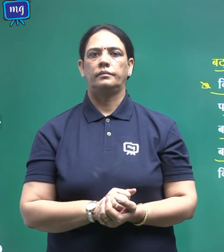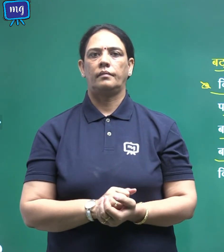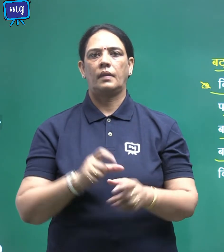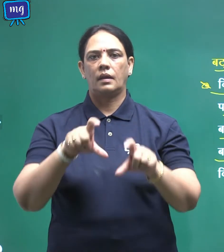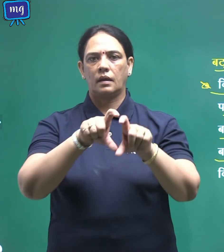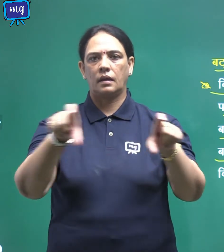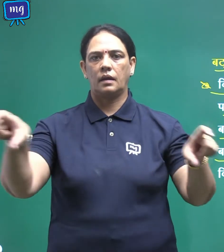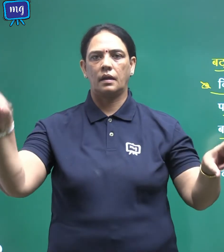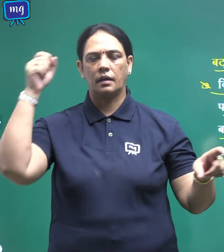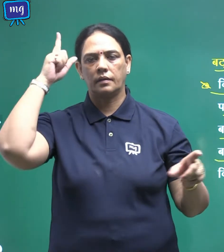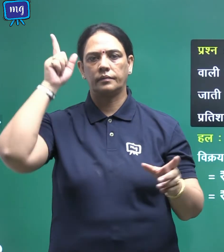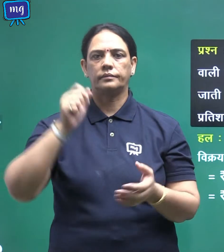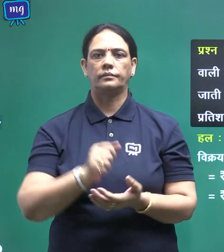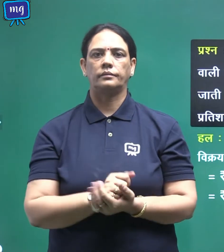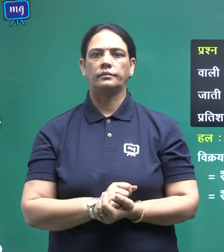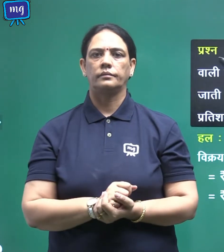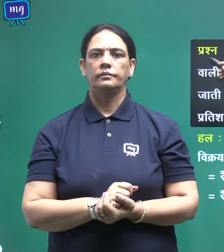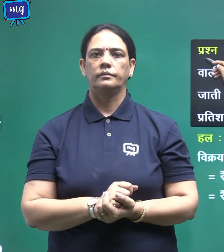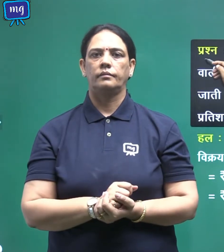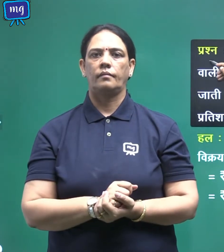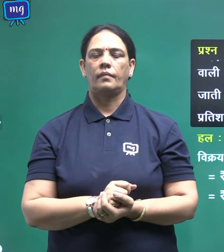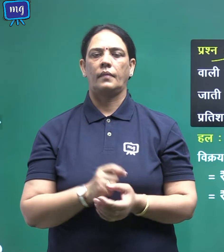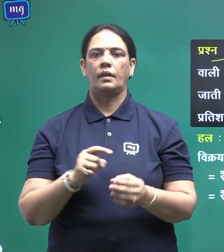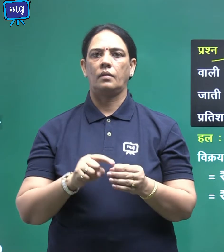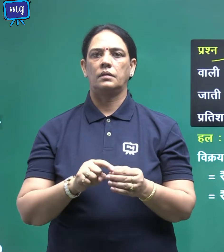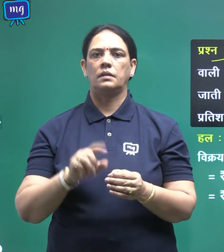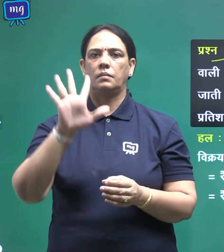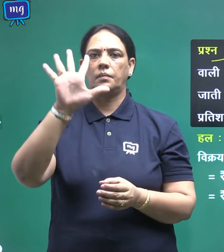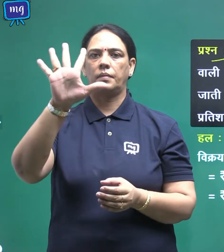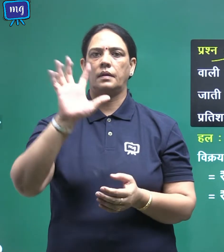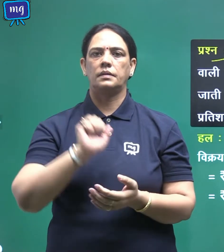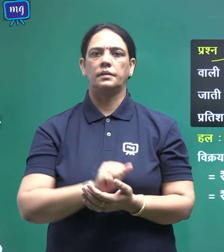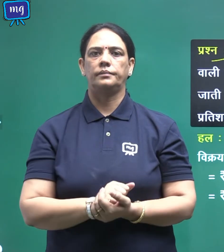समझ आ गया? प्रश्न नंबर 5,